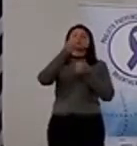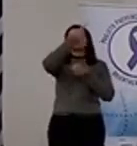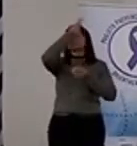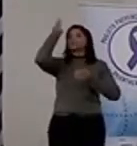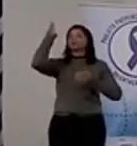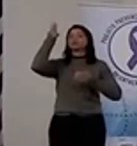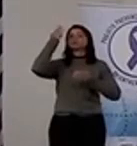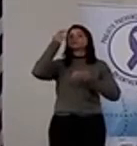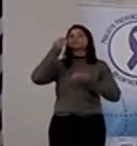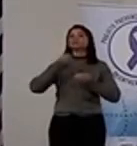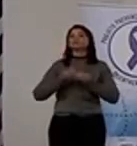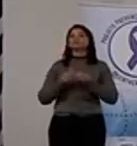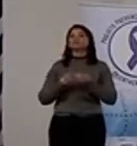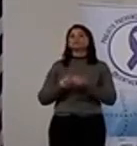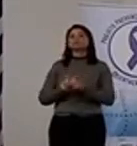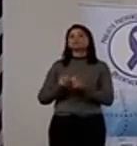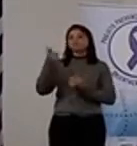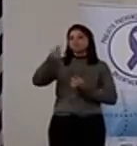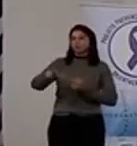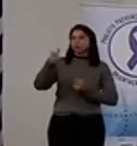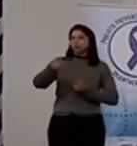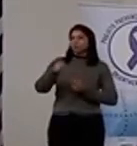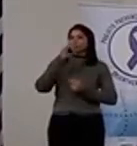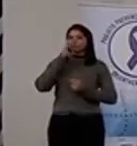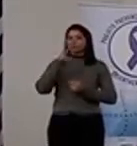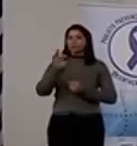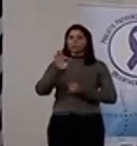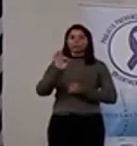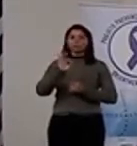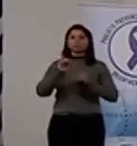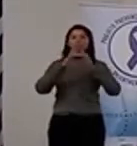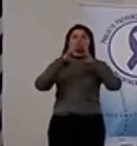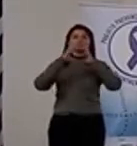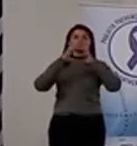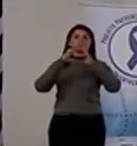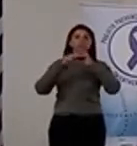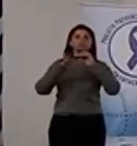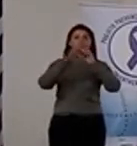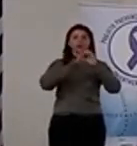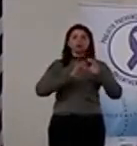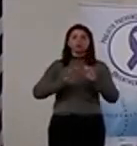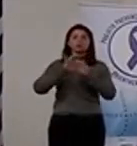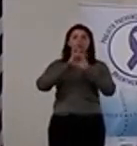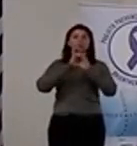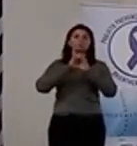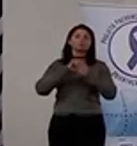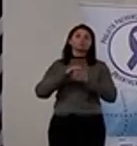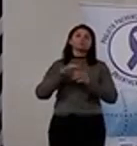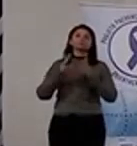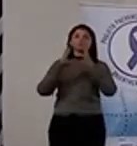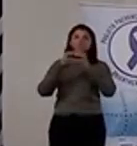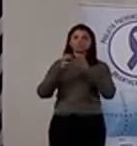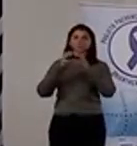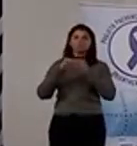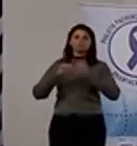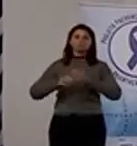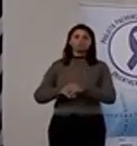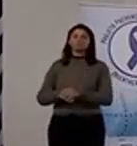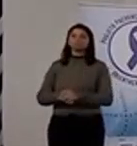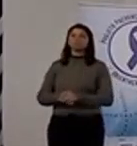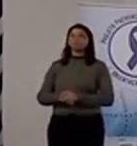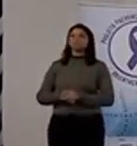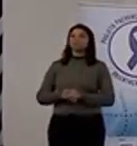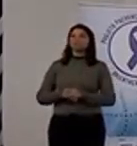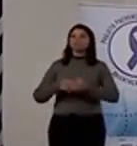olha, eu nunca vejo brida repetir. O nome disso é brida amniótica. Brida ou banda amniótica. Né?